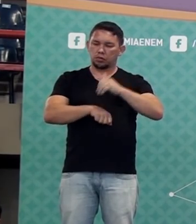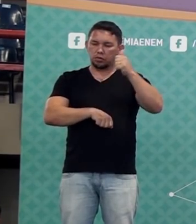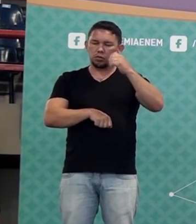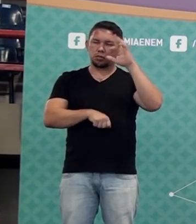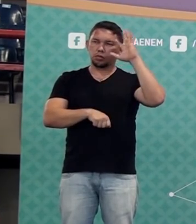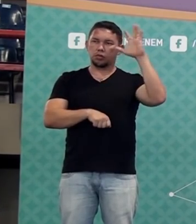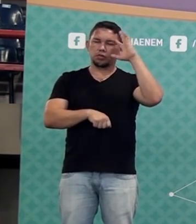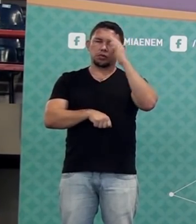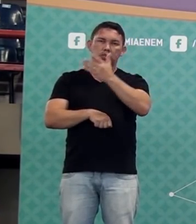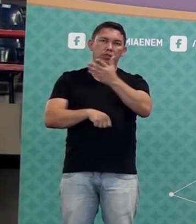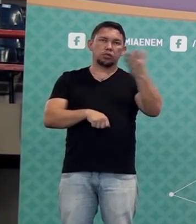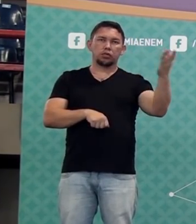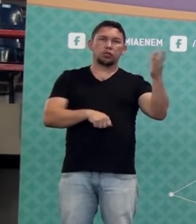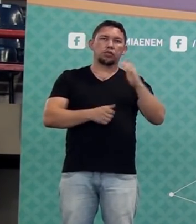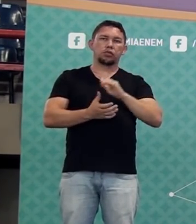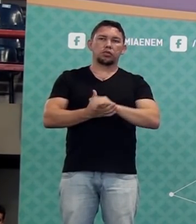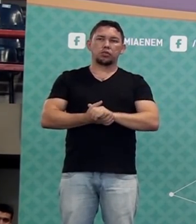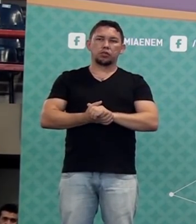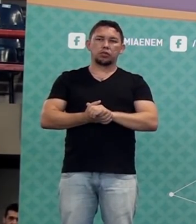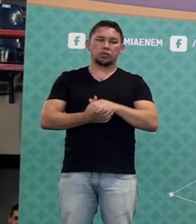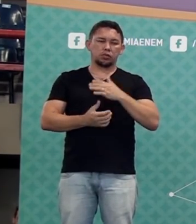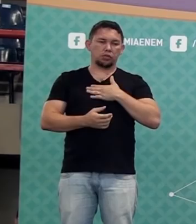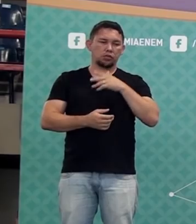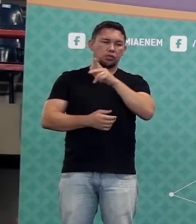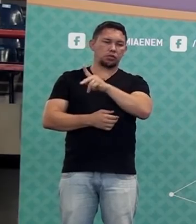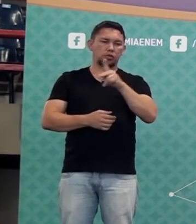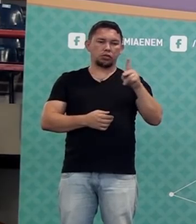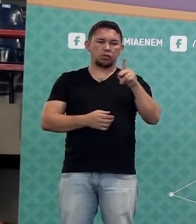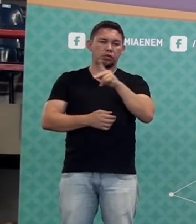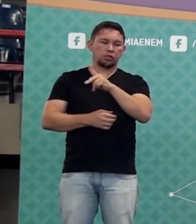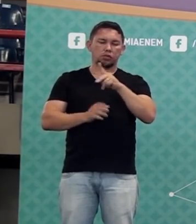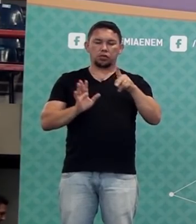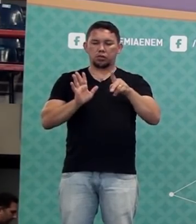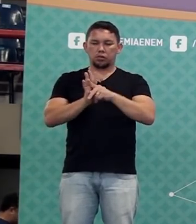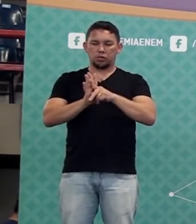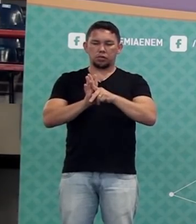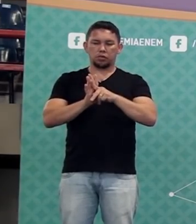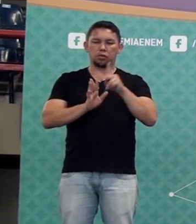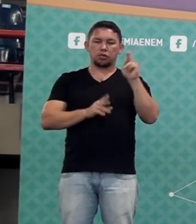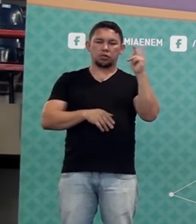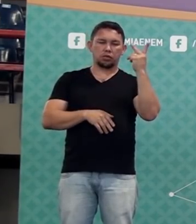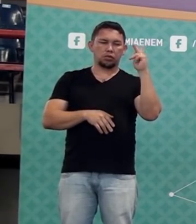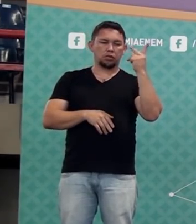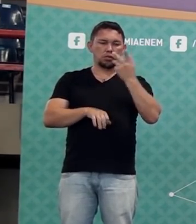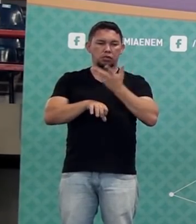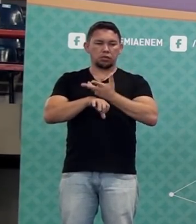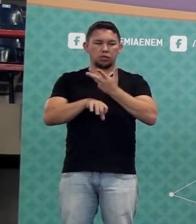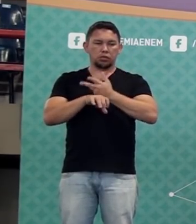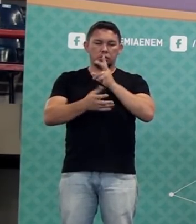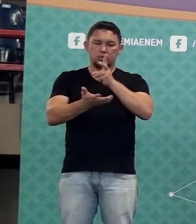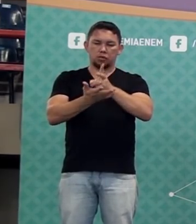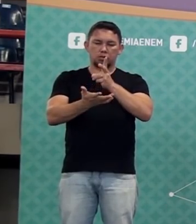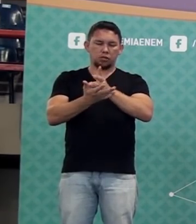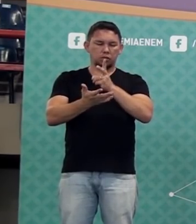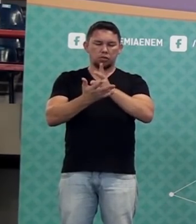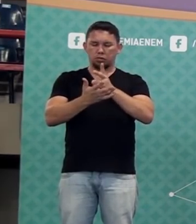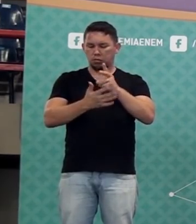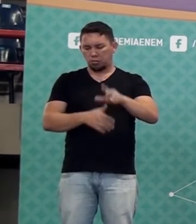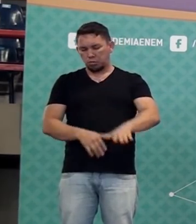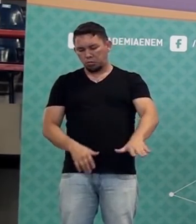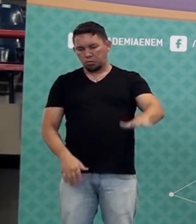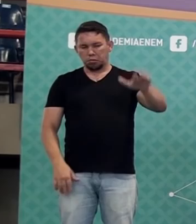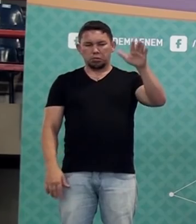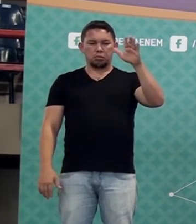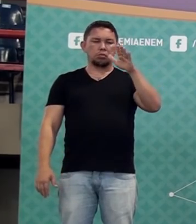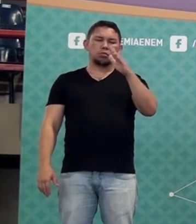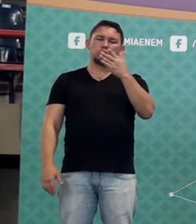de vocês. Eu sou professor de História, sempre estudei em escolas públicas,